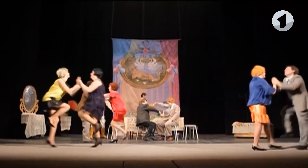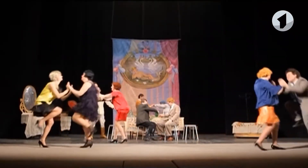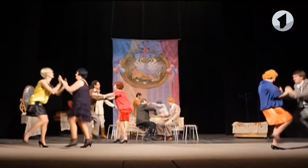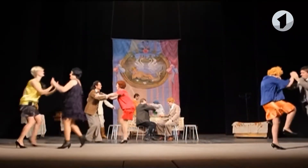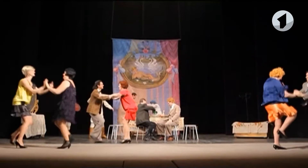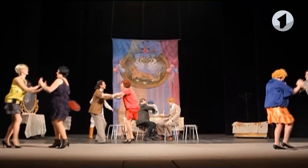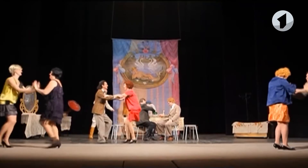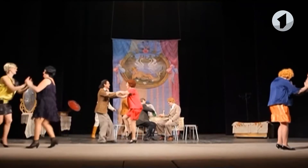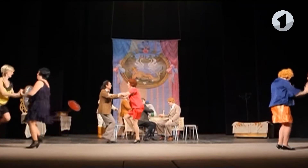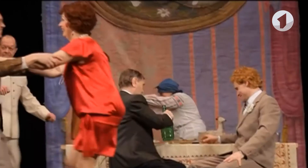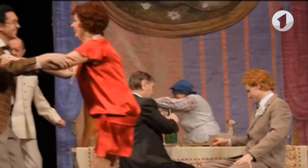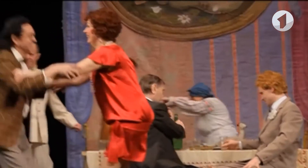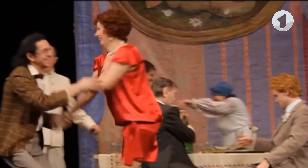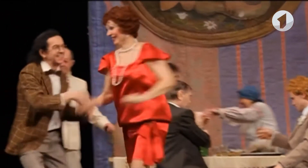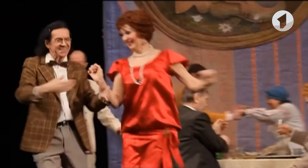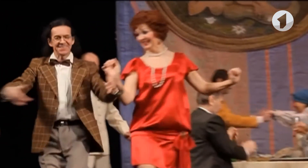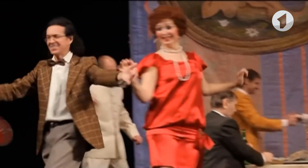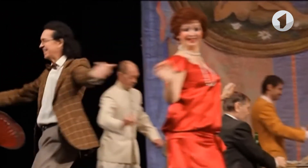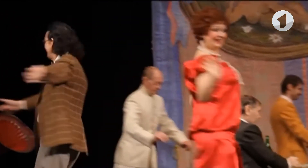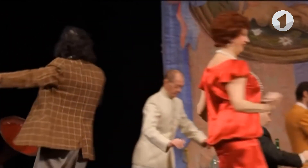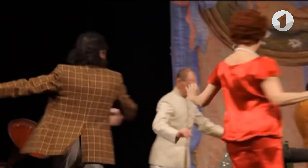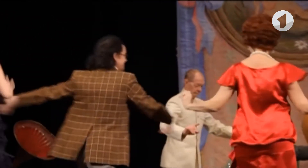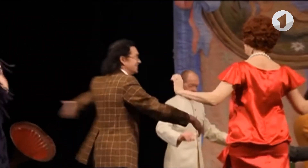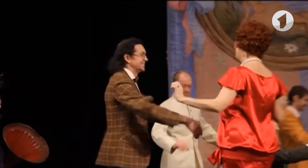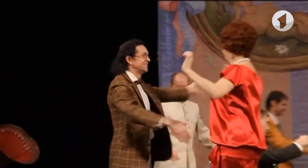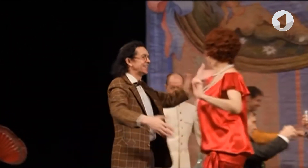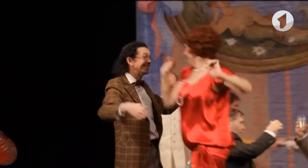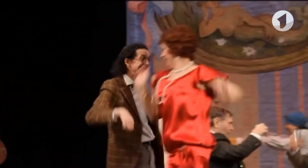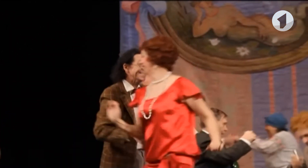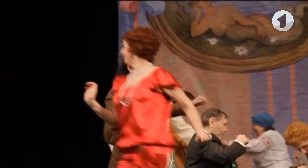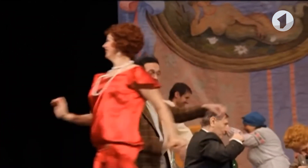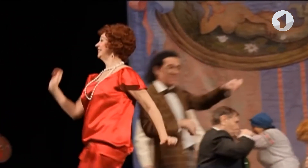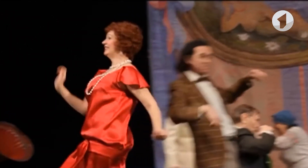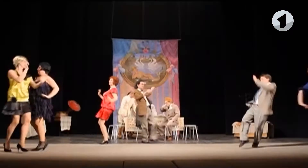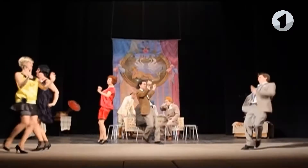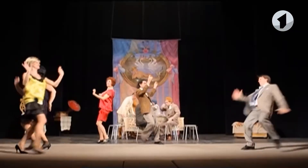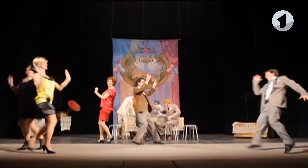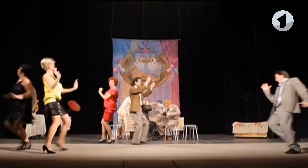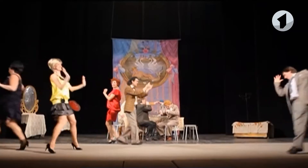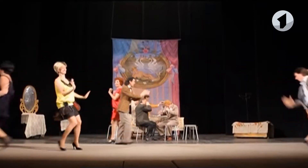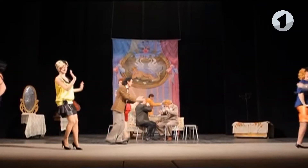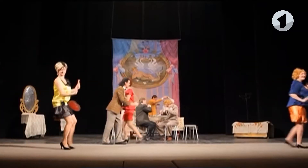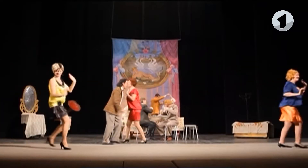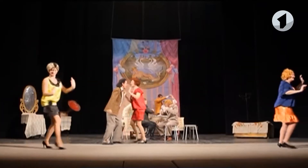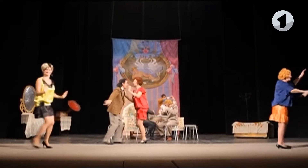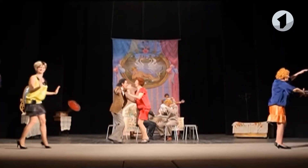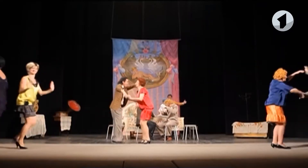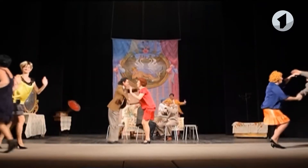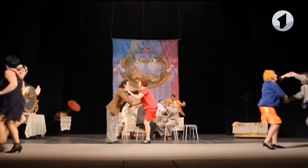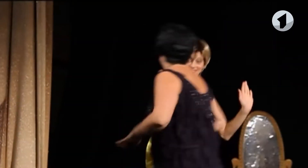слышат звук? Сложнее, чем у нас, но не менее интересно. Функцию слуха частично заменяет тело.